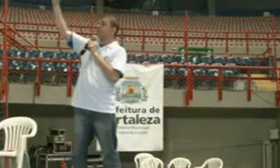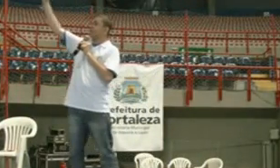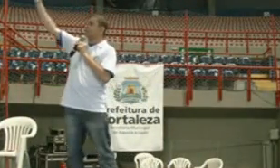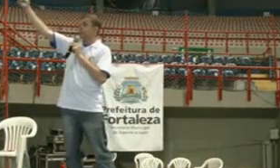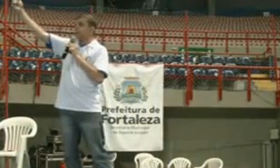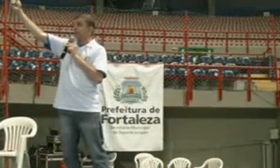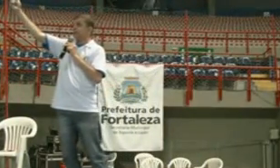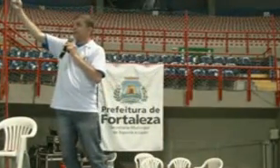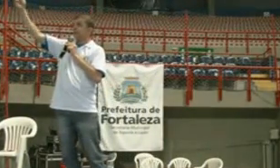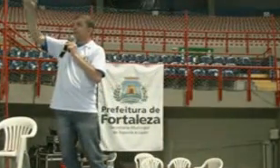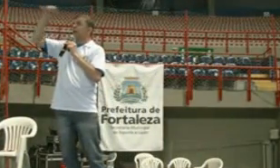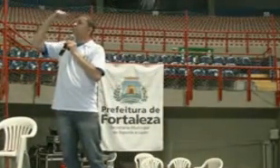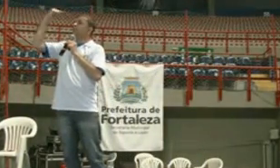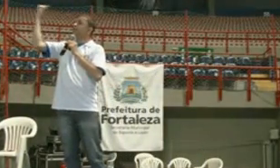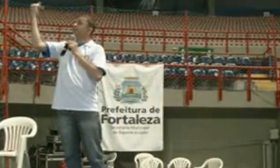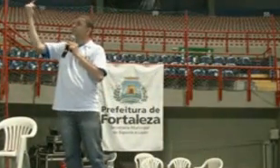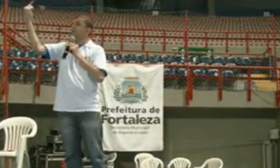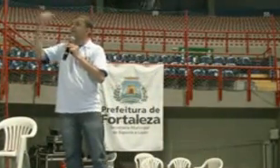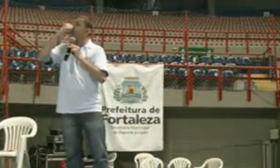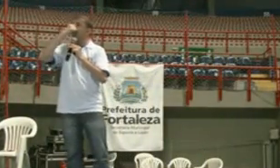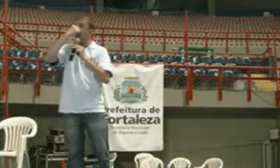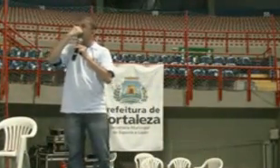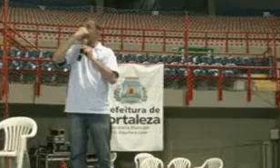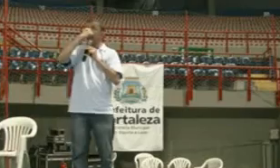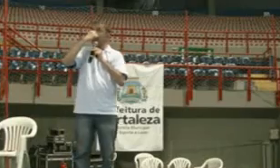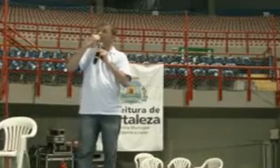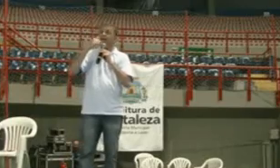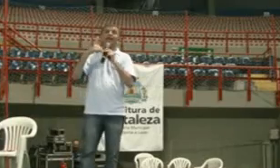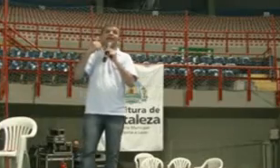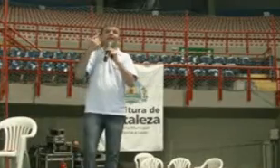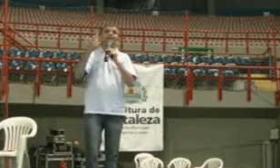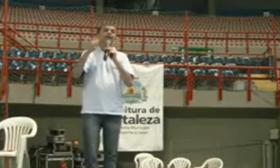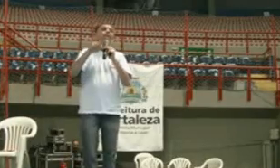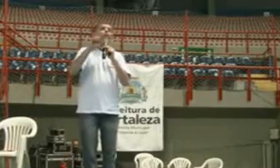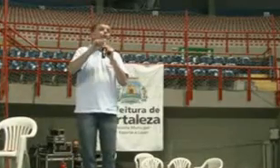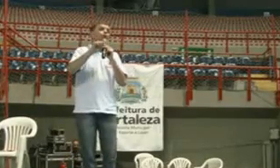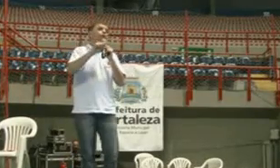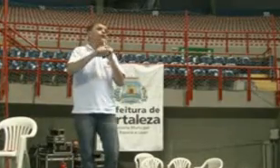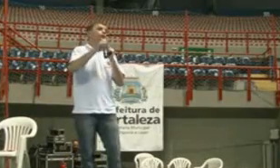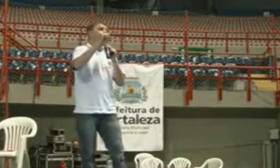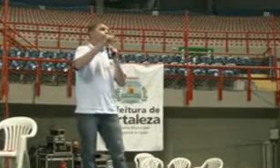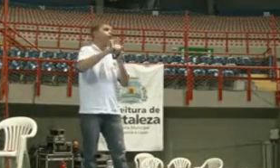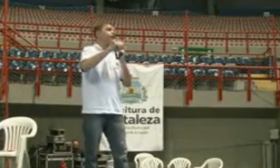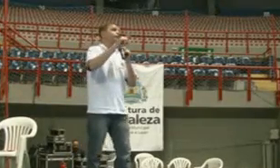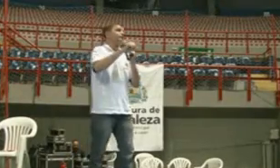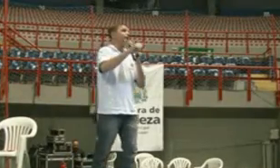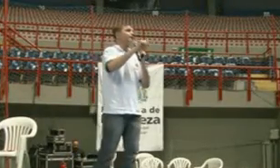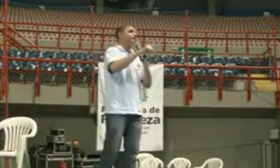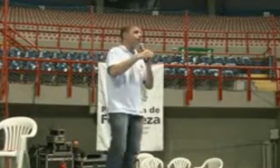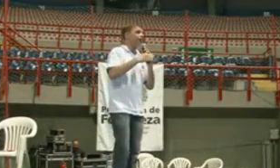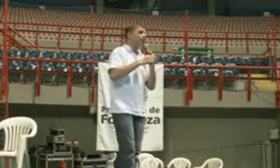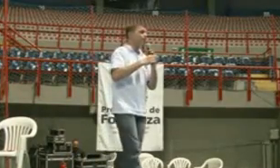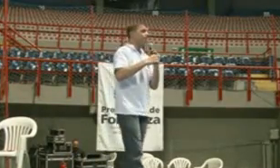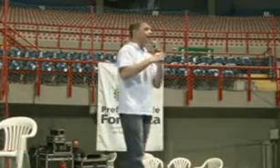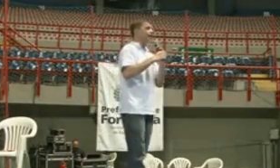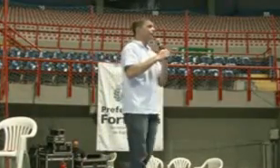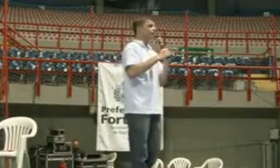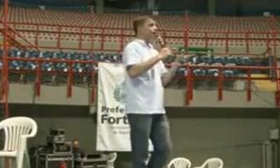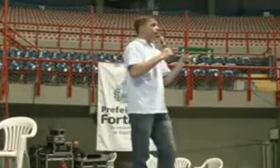se encontra lá no Rio de Janeiro, em algumas cidades do Brasil, tá? Ela ainda é fruto de uma estrutura social